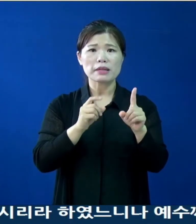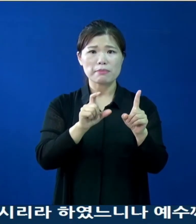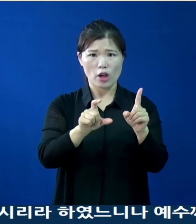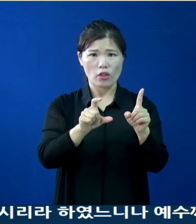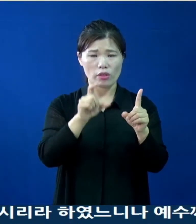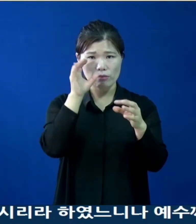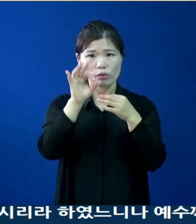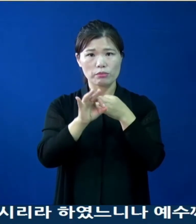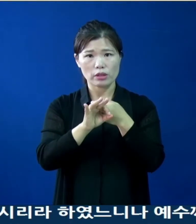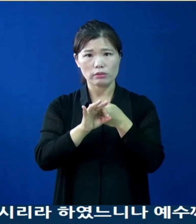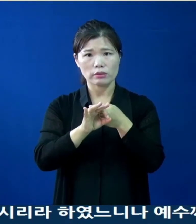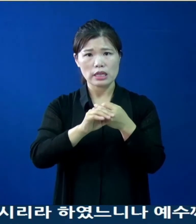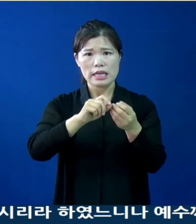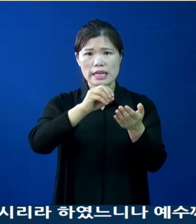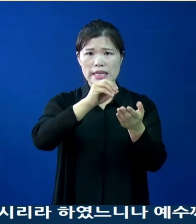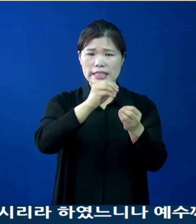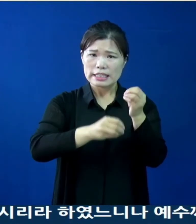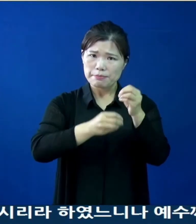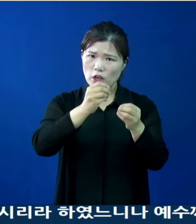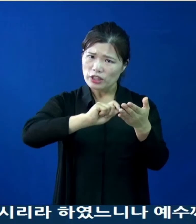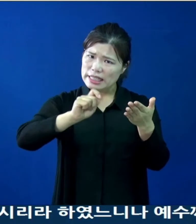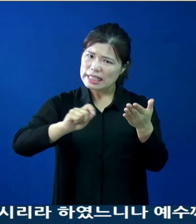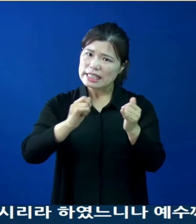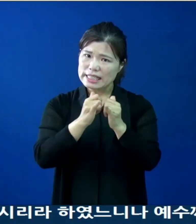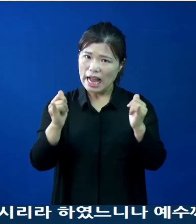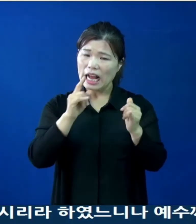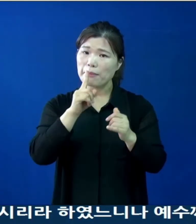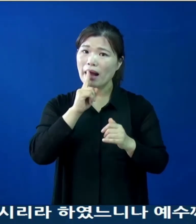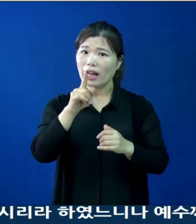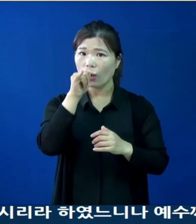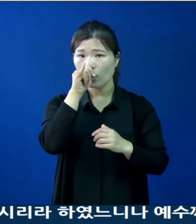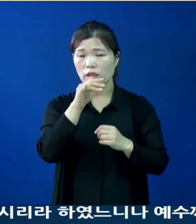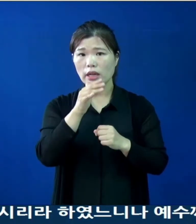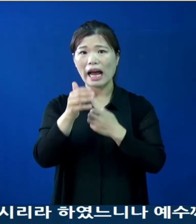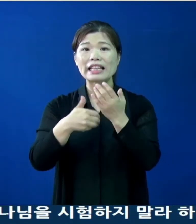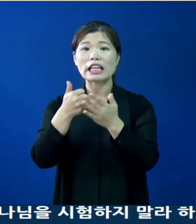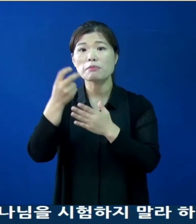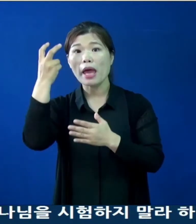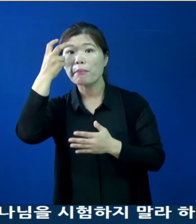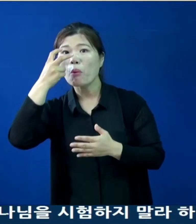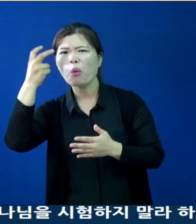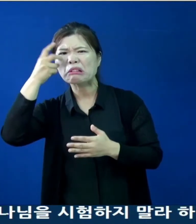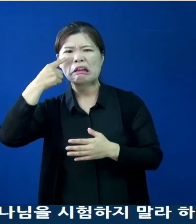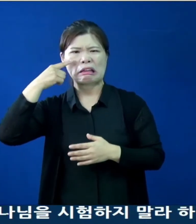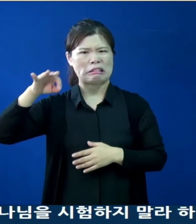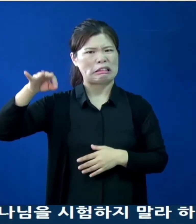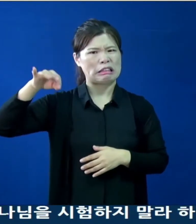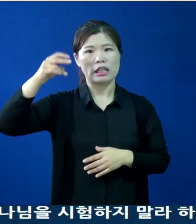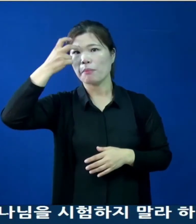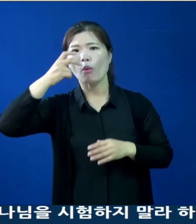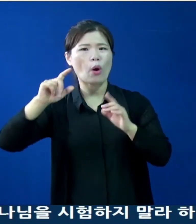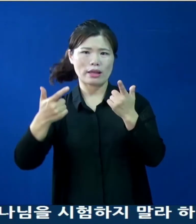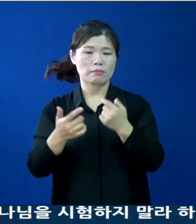91편의 시편 기자가 노래하고 있는 하나님의 보호는 시시한 보호가 아닙니다.